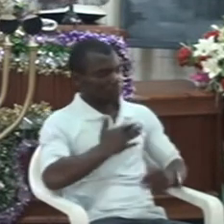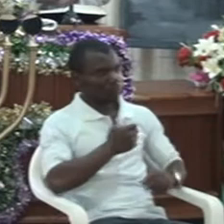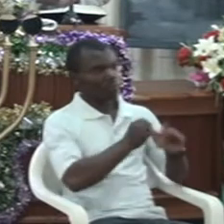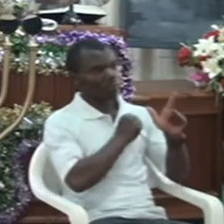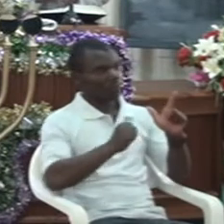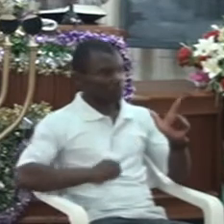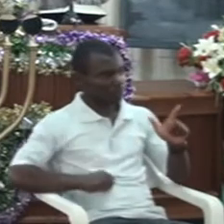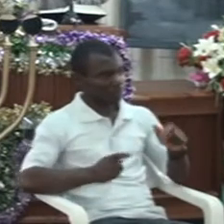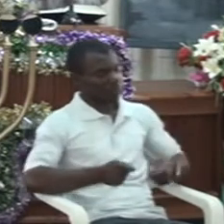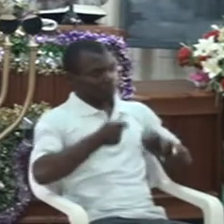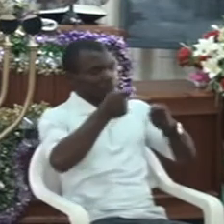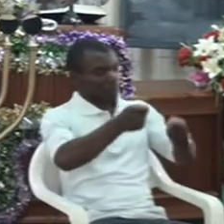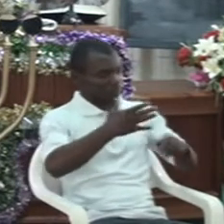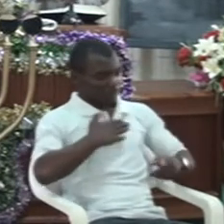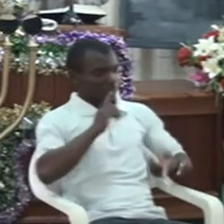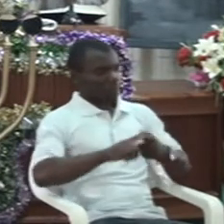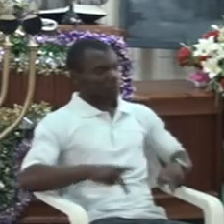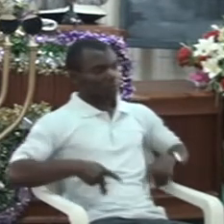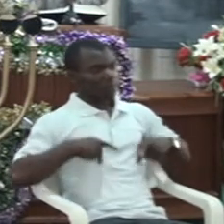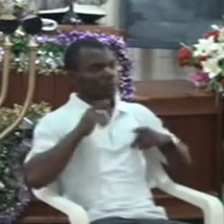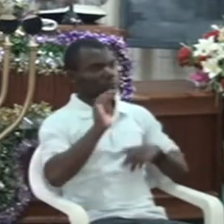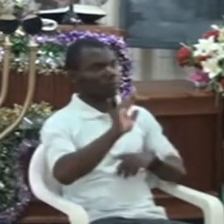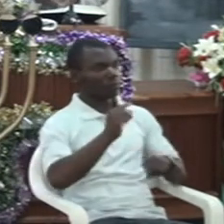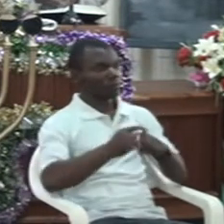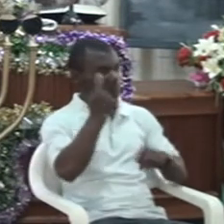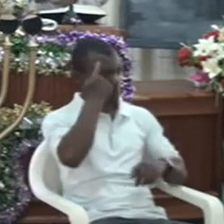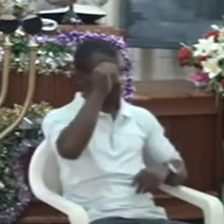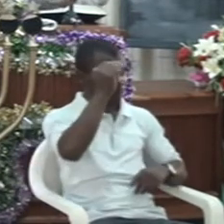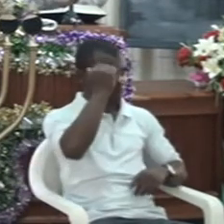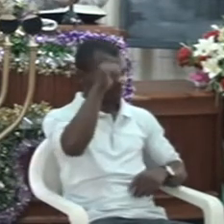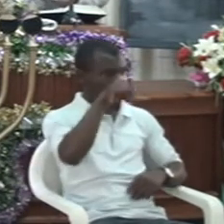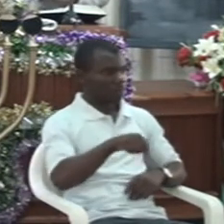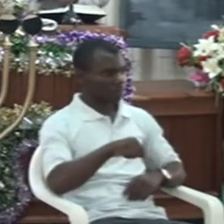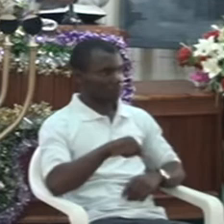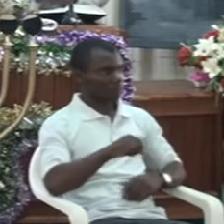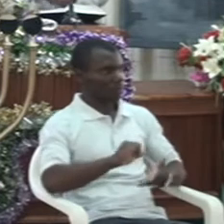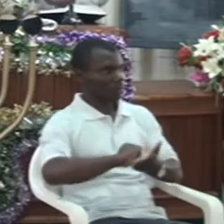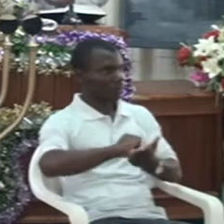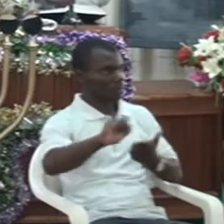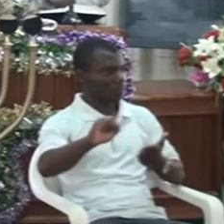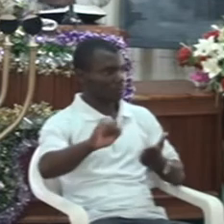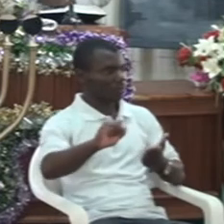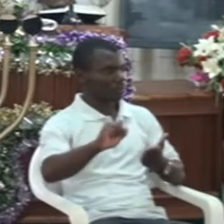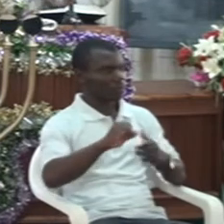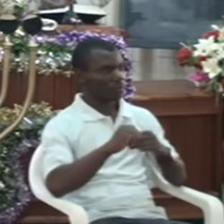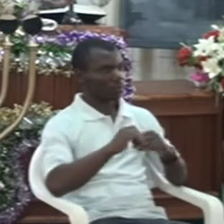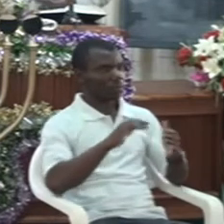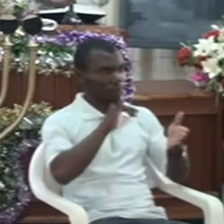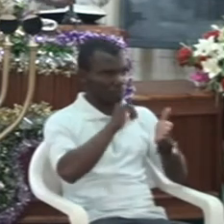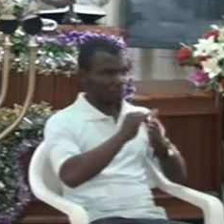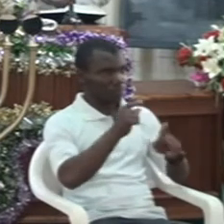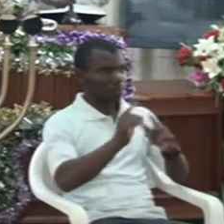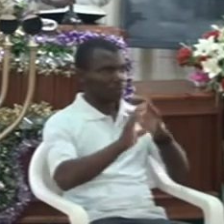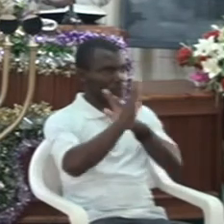Aide-moi. Donne-moi de vivre ta parole. Parce que la sanctification,